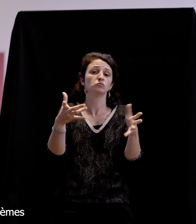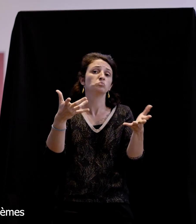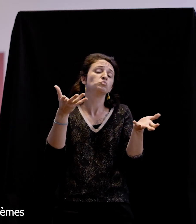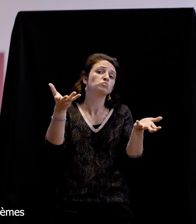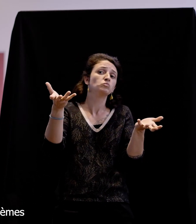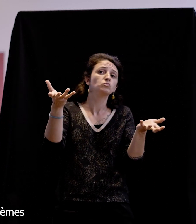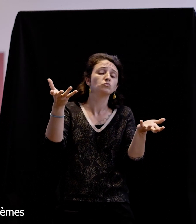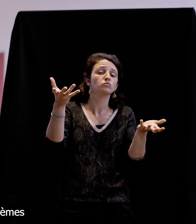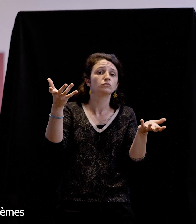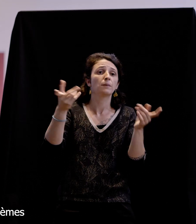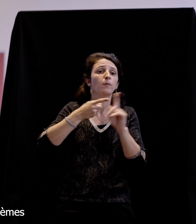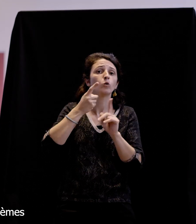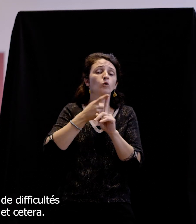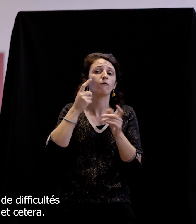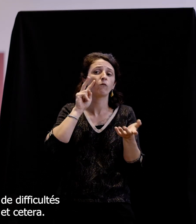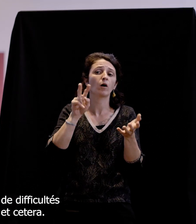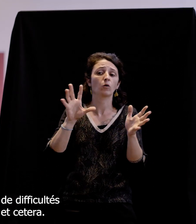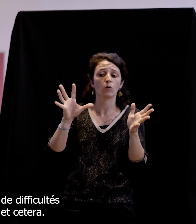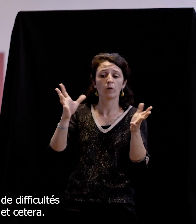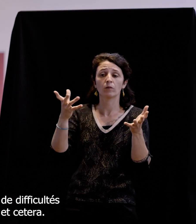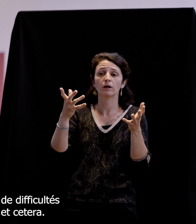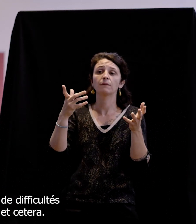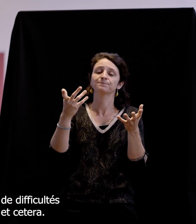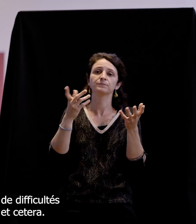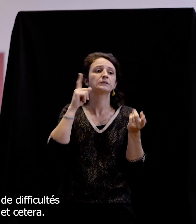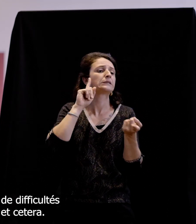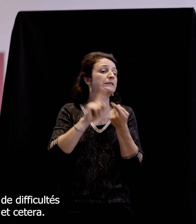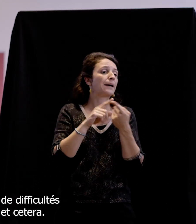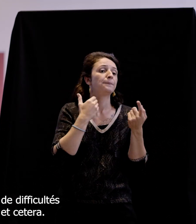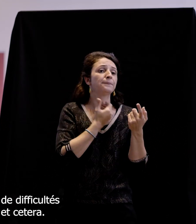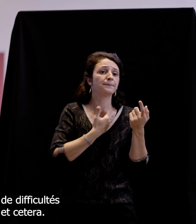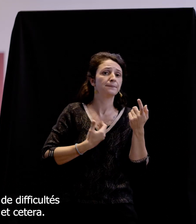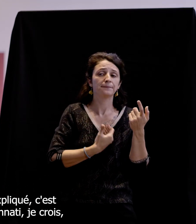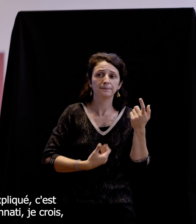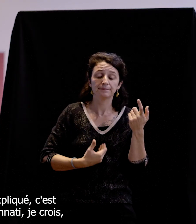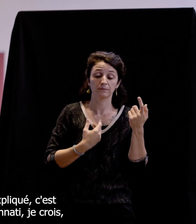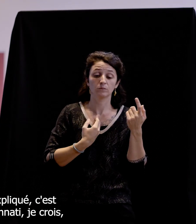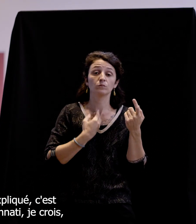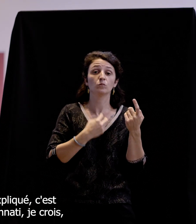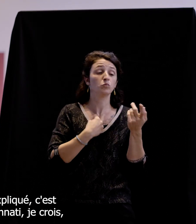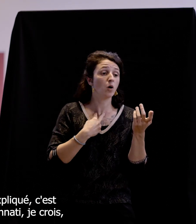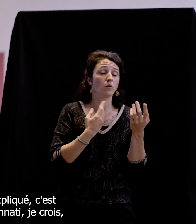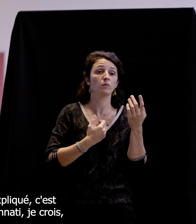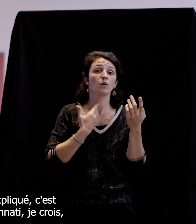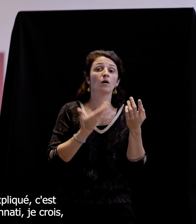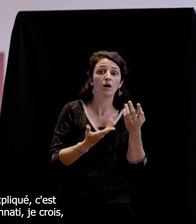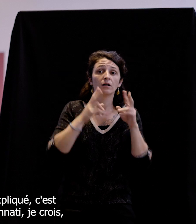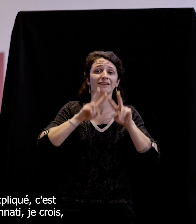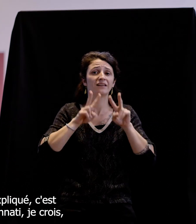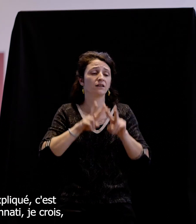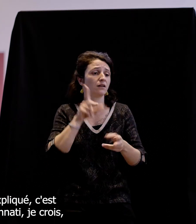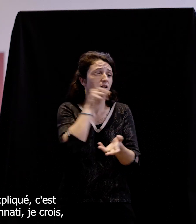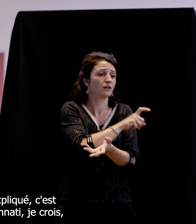regarde, ces problèmes de fausses routes, de difficultés respiratoires, etc. Donc, elle a réexpliqué. C'est